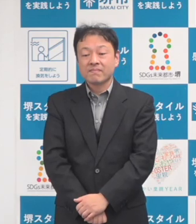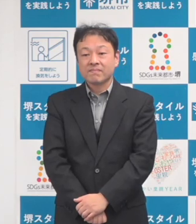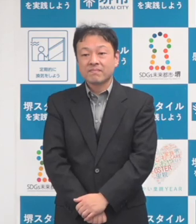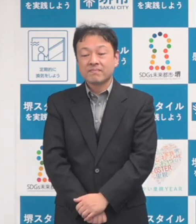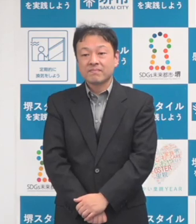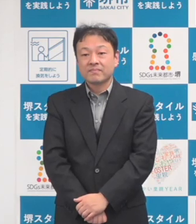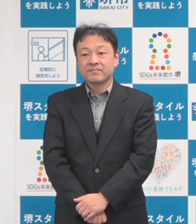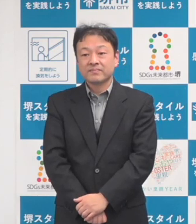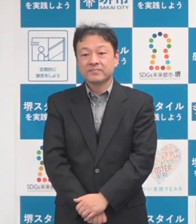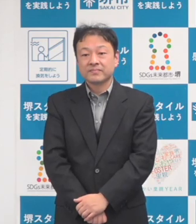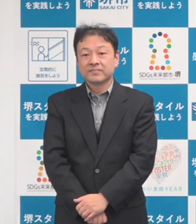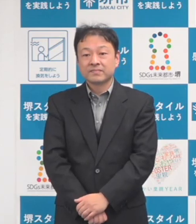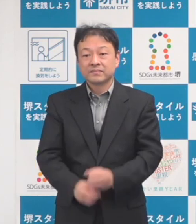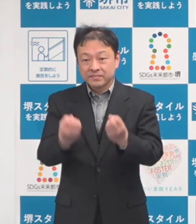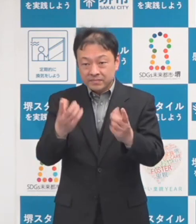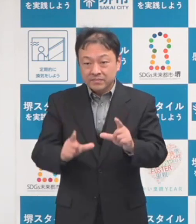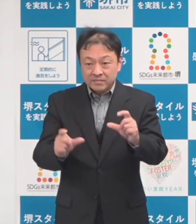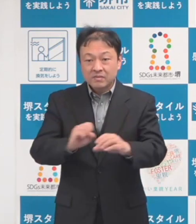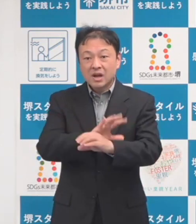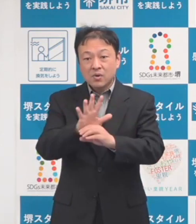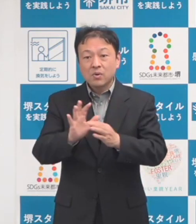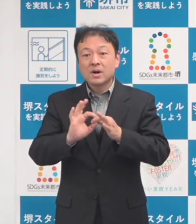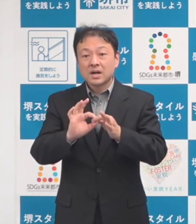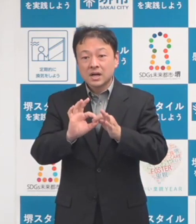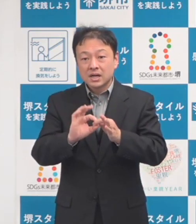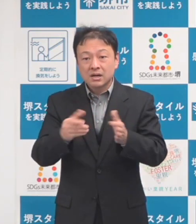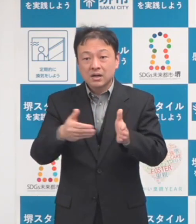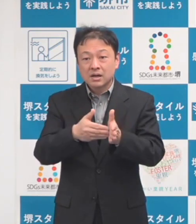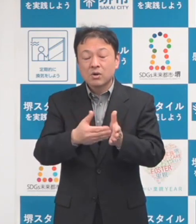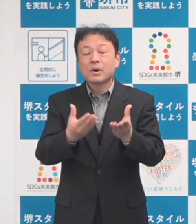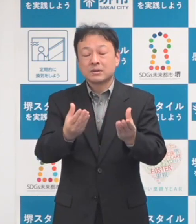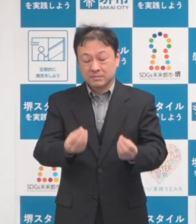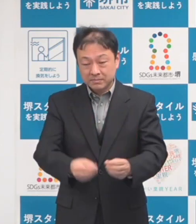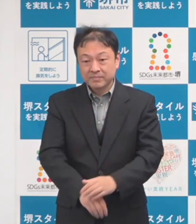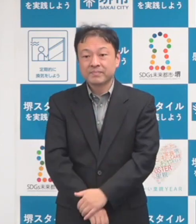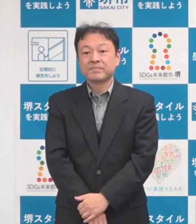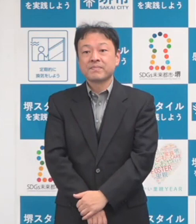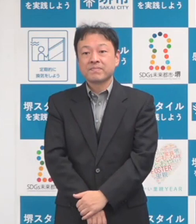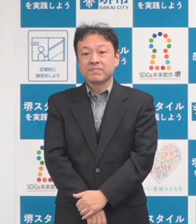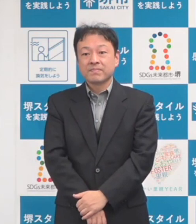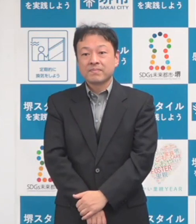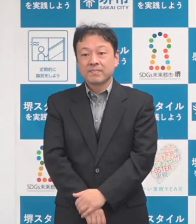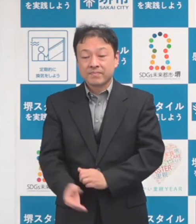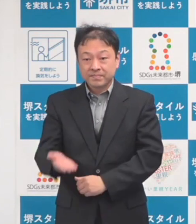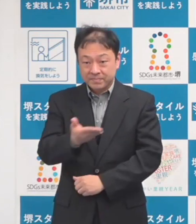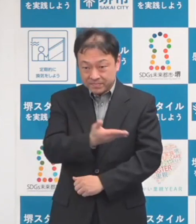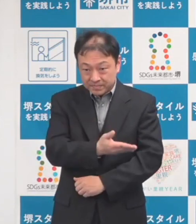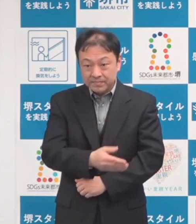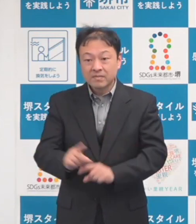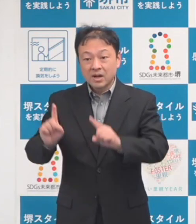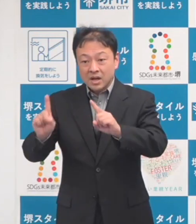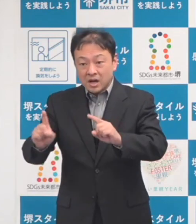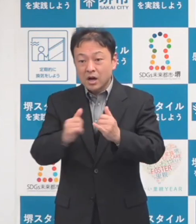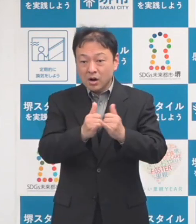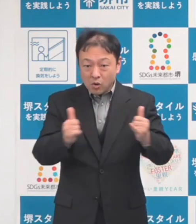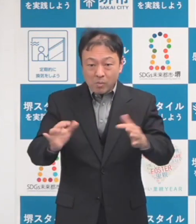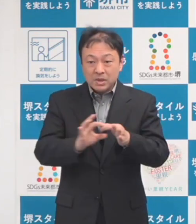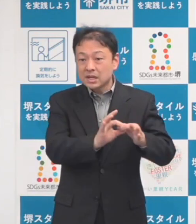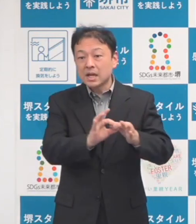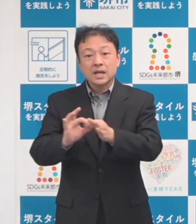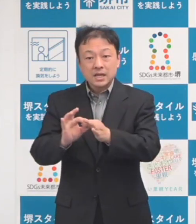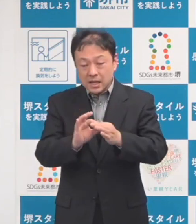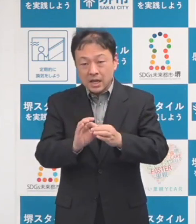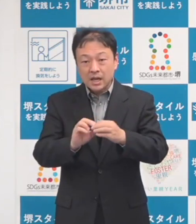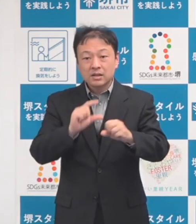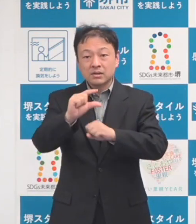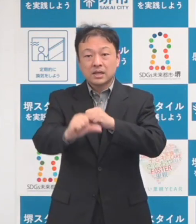はい、新型コロナウイルス感染症については以上です。続きまして公民連携による